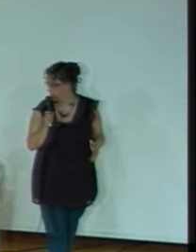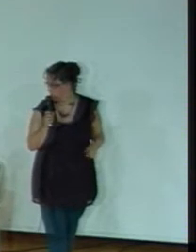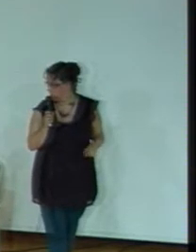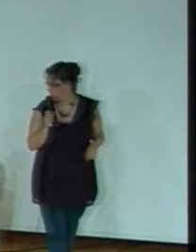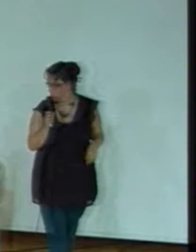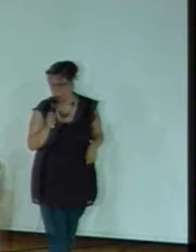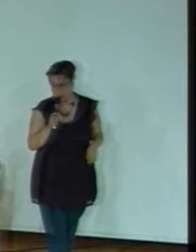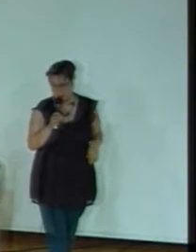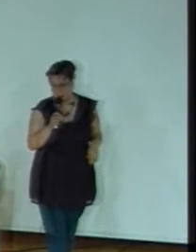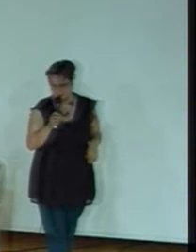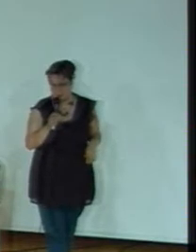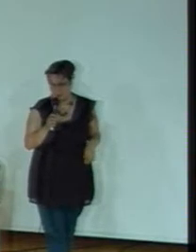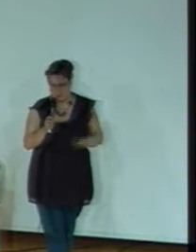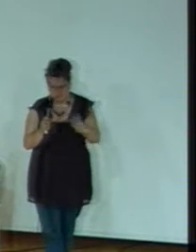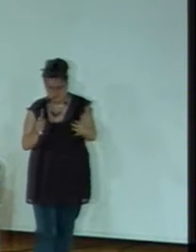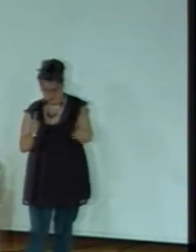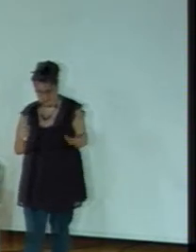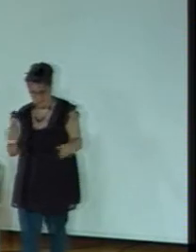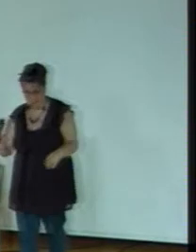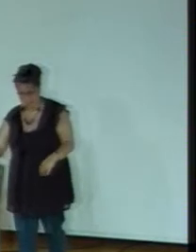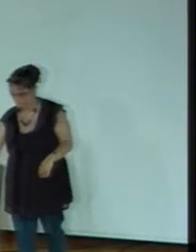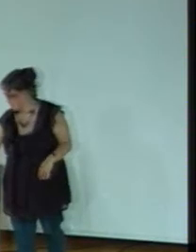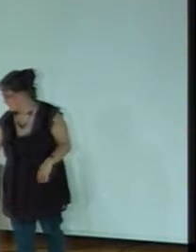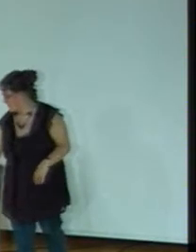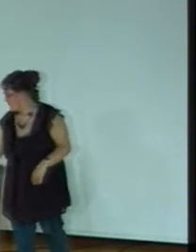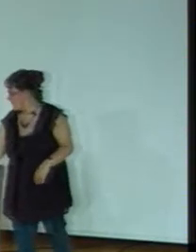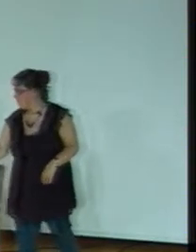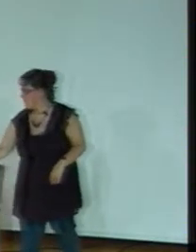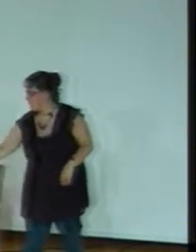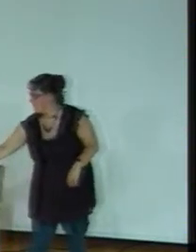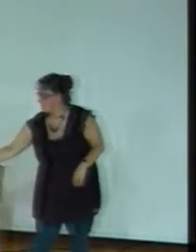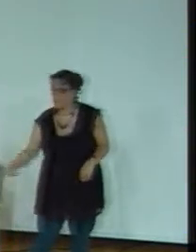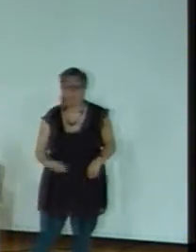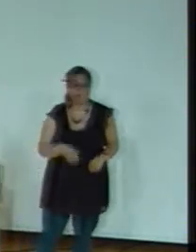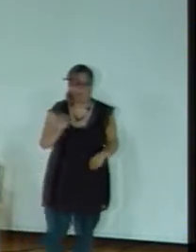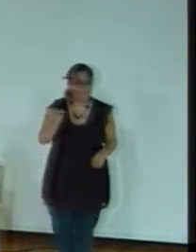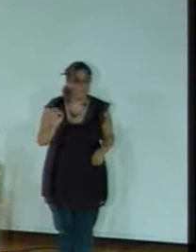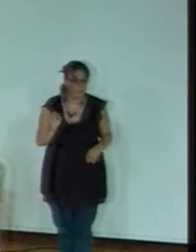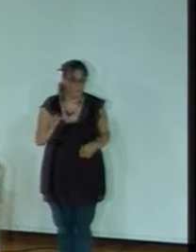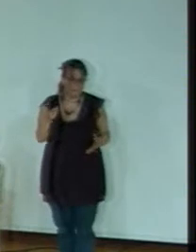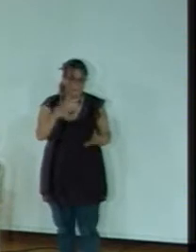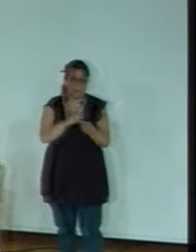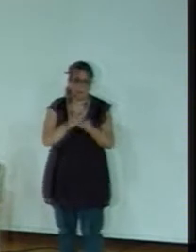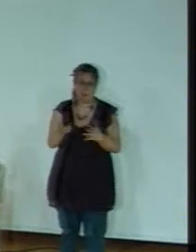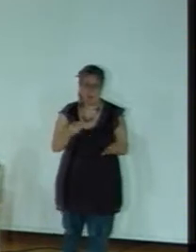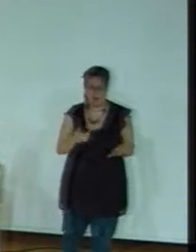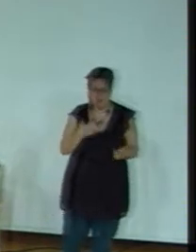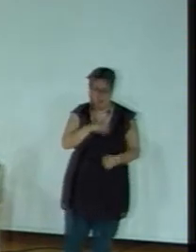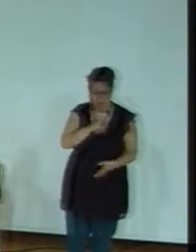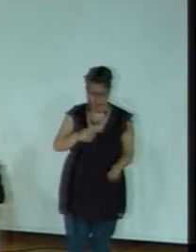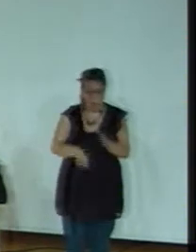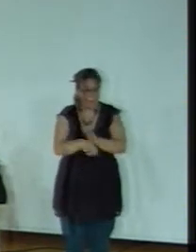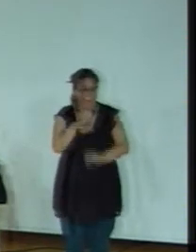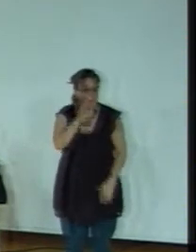Ça serait une solution. C'est l'un des problèmes récurrents d'Internet, c'est qu'on dit que au départ, Internet était un système décentralisé et on est revenu